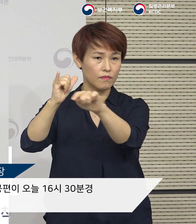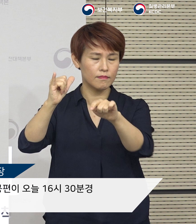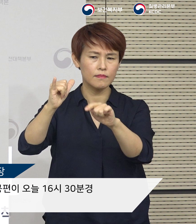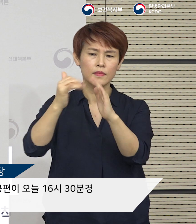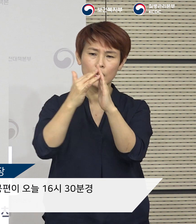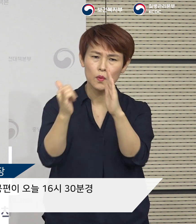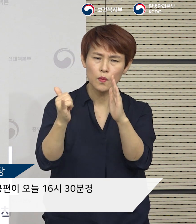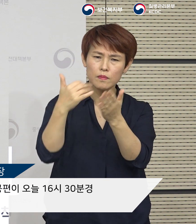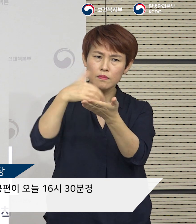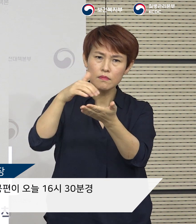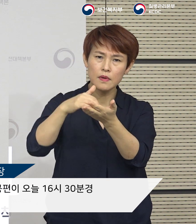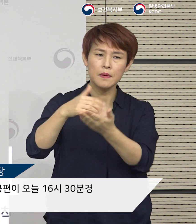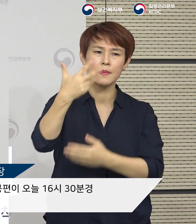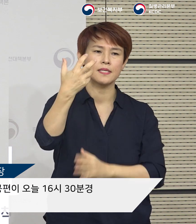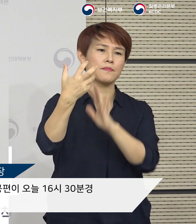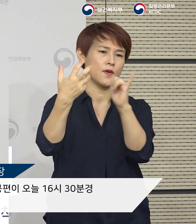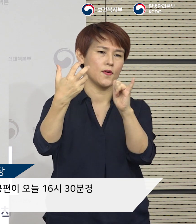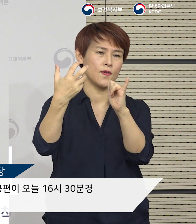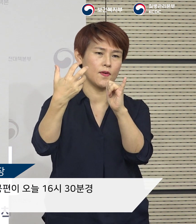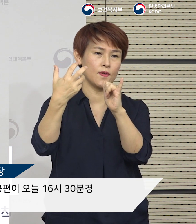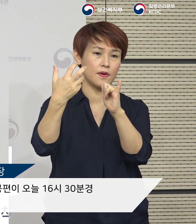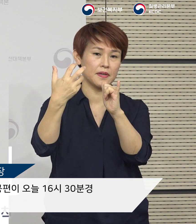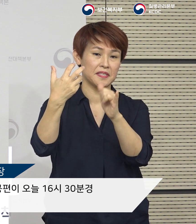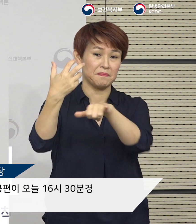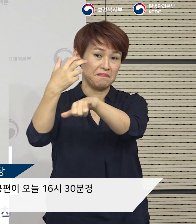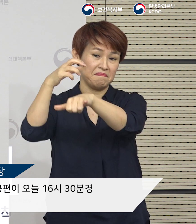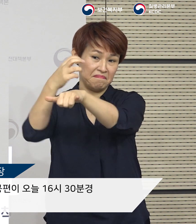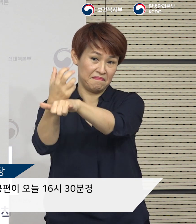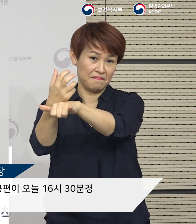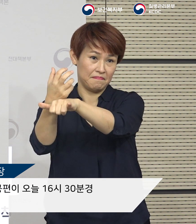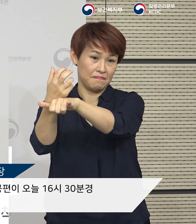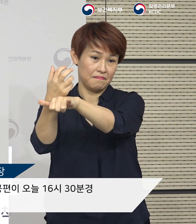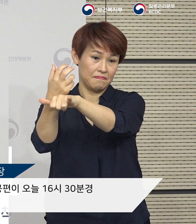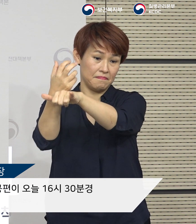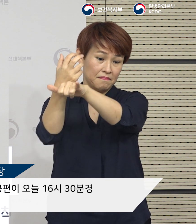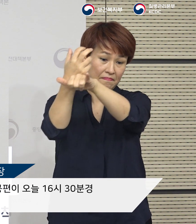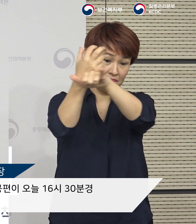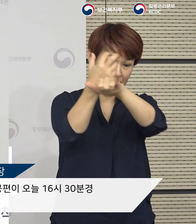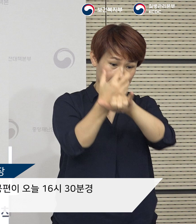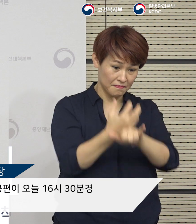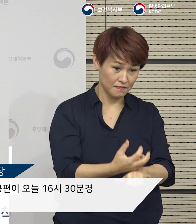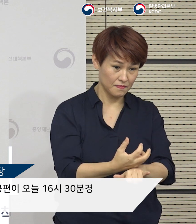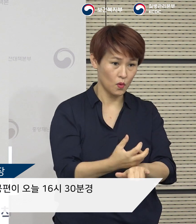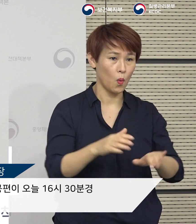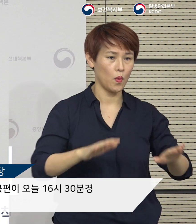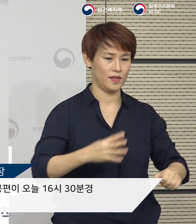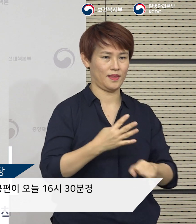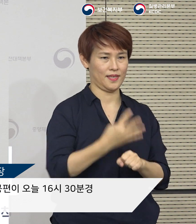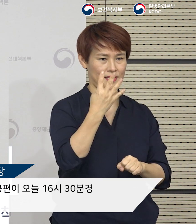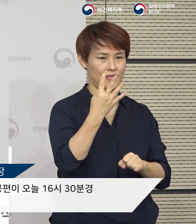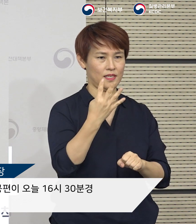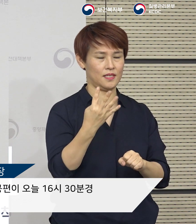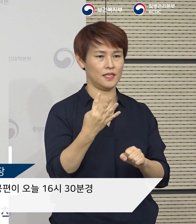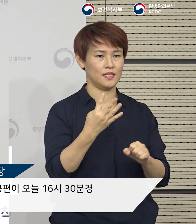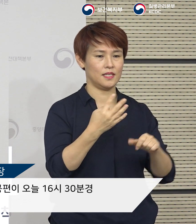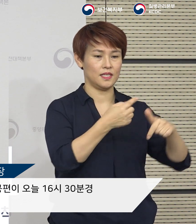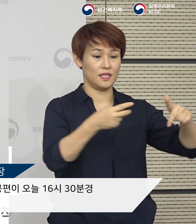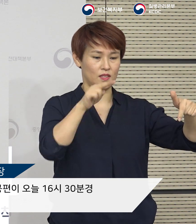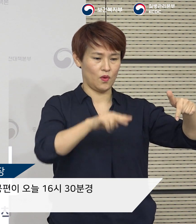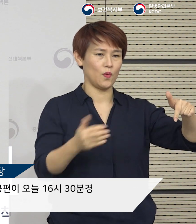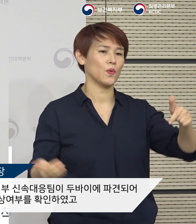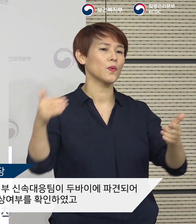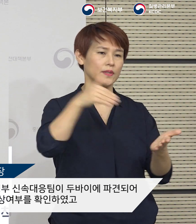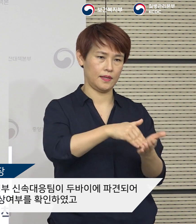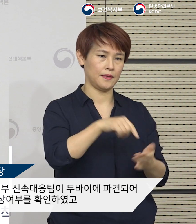가족 등 총 80명을 태운 임시 항공편이 오늘 16시 30분경 인천공항에 도착할